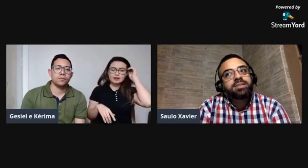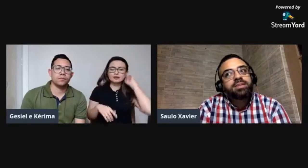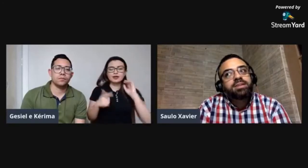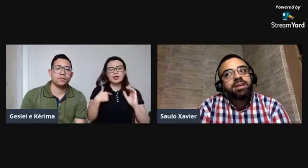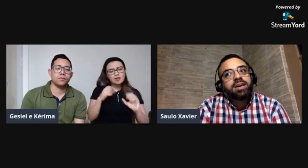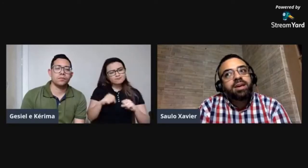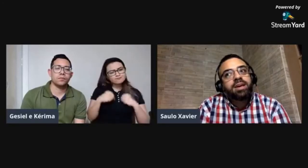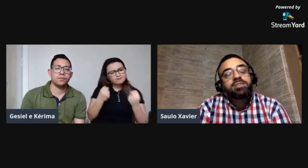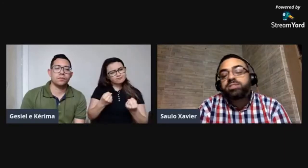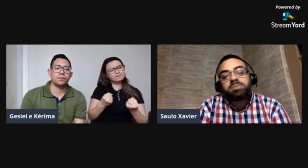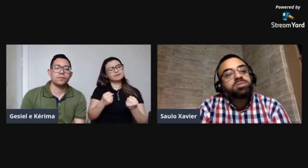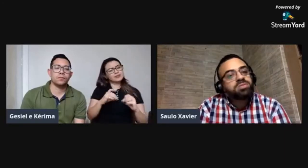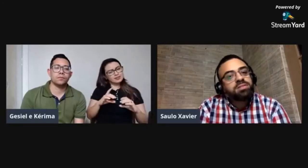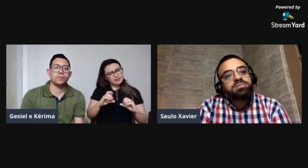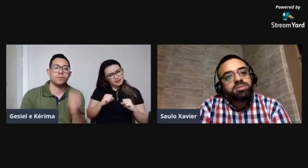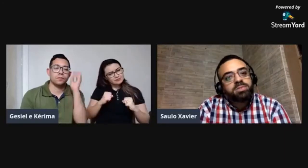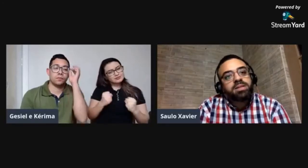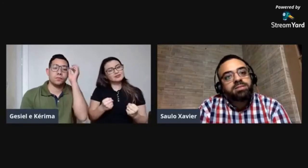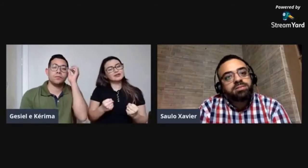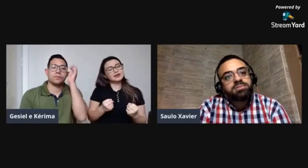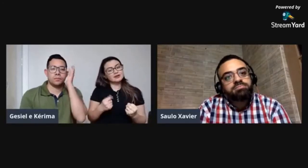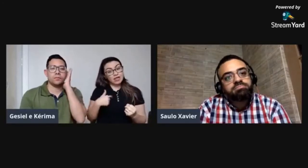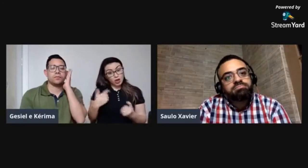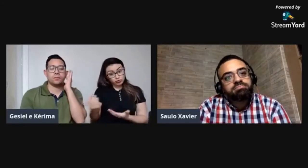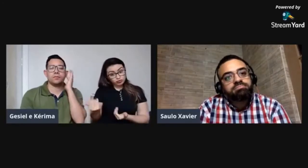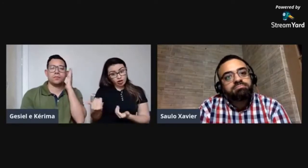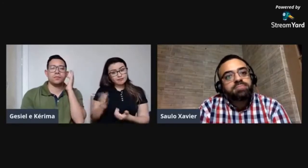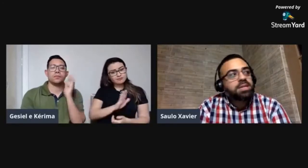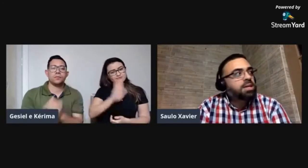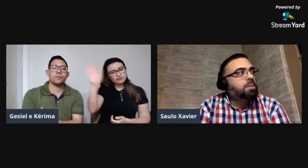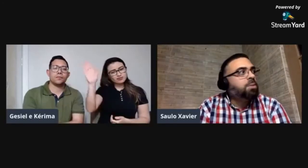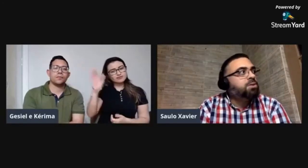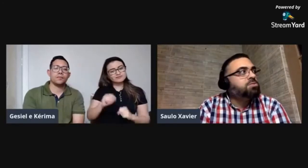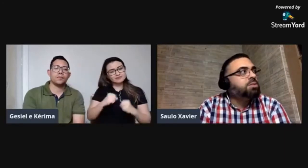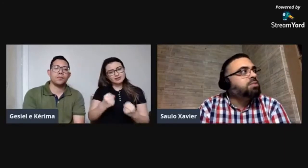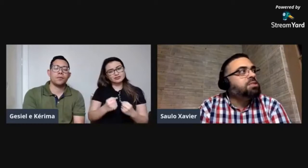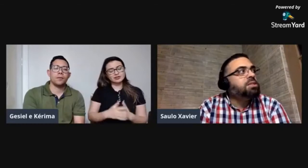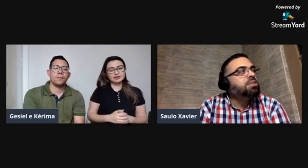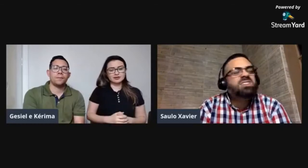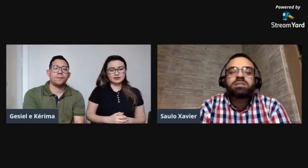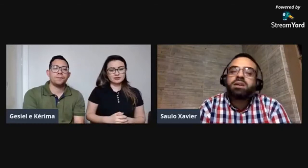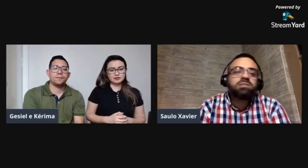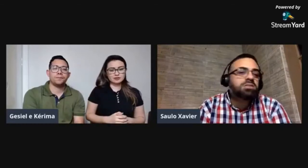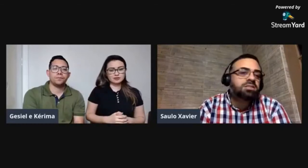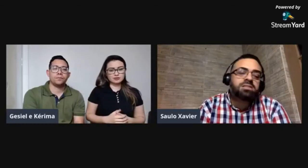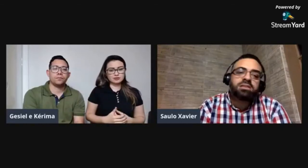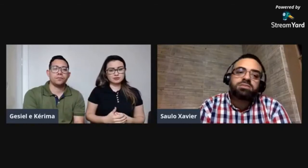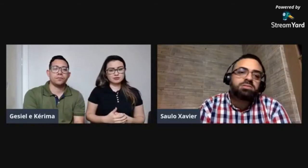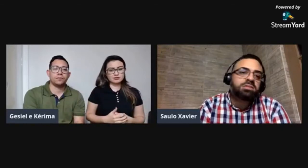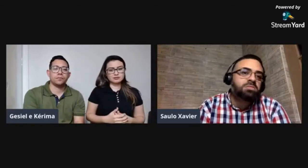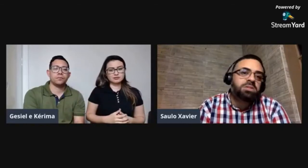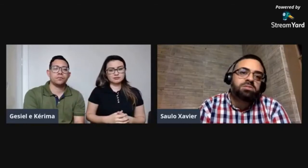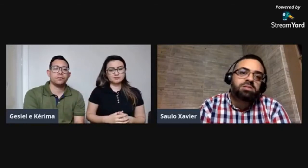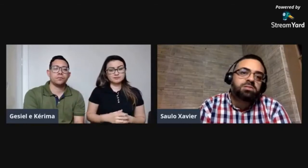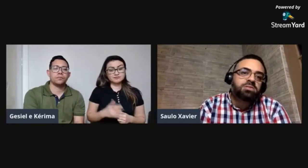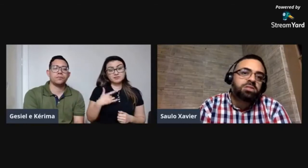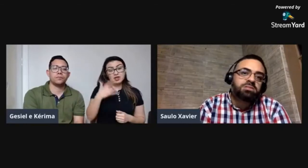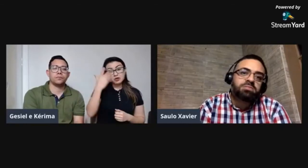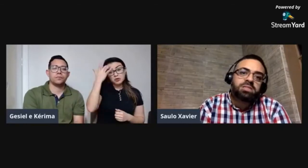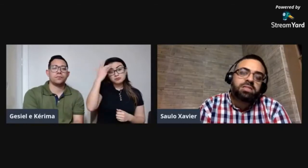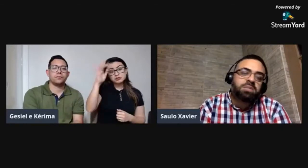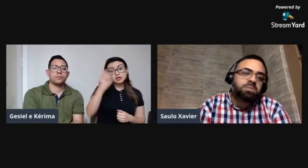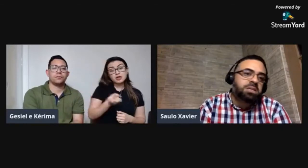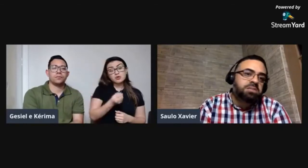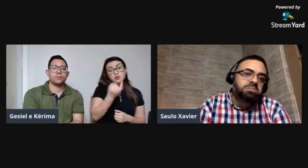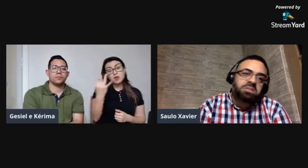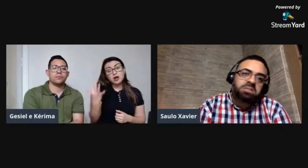dedicado... eu dediquei minha juventude para isso. Eu posso não ter certeza nenhuma, Gesiel, de quantas pessoas hoje estão